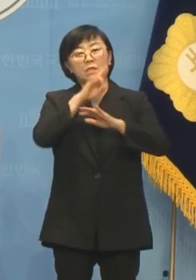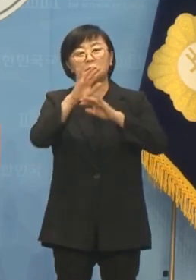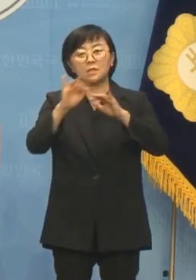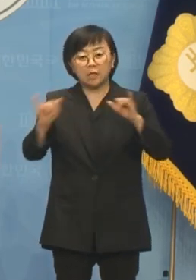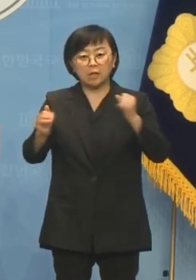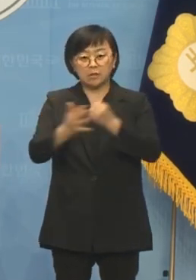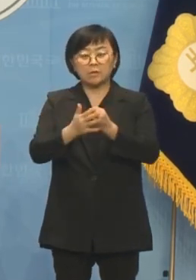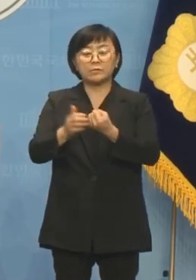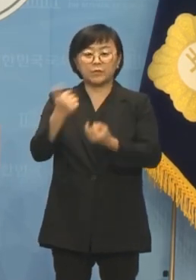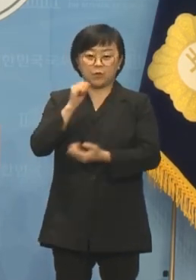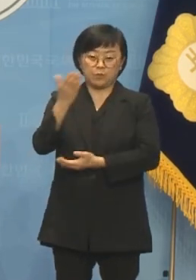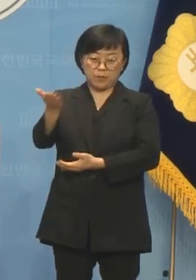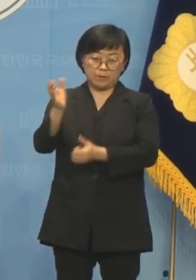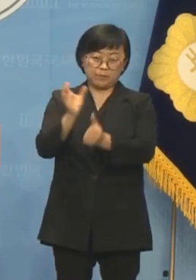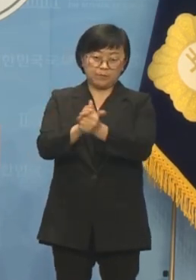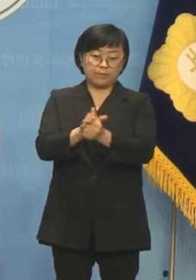것입니다.